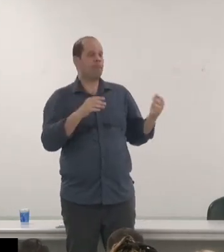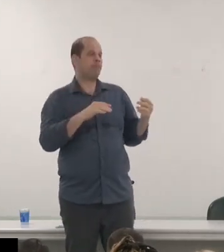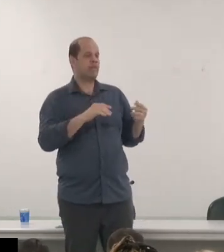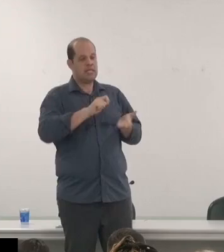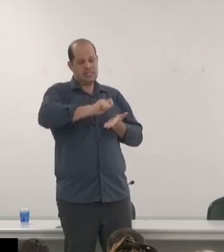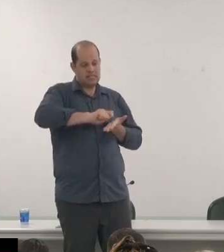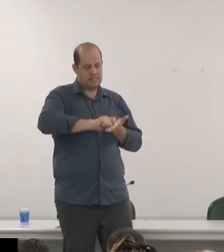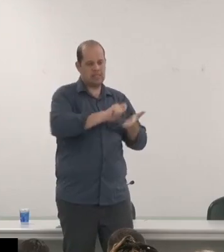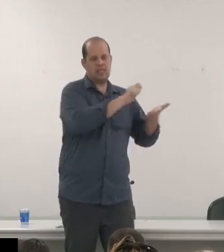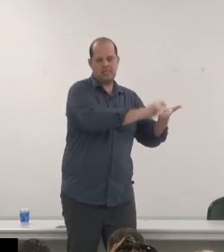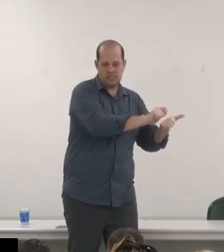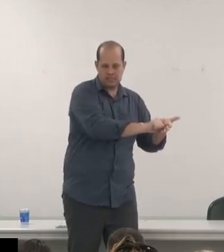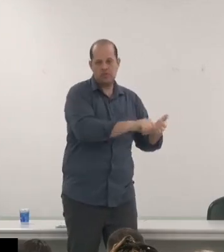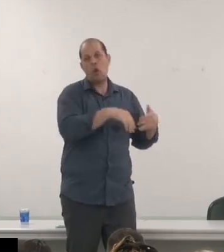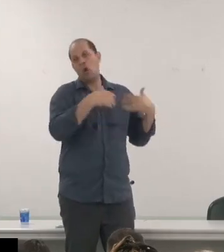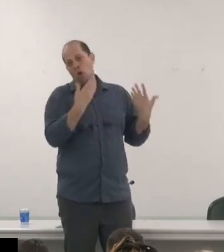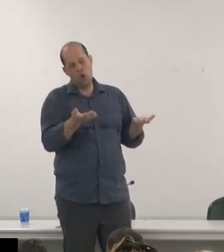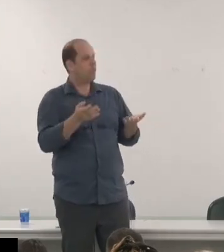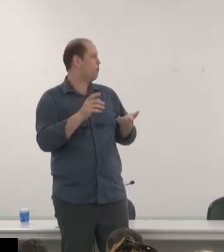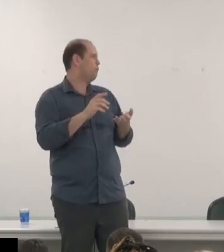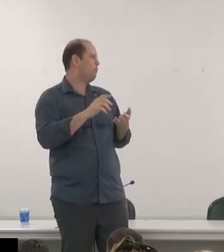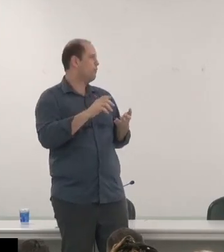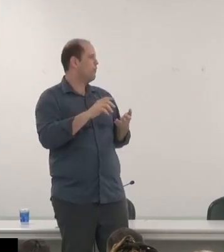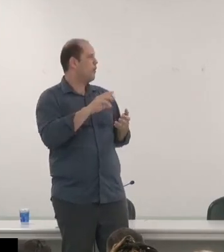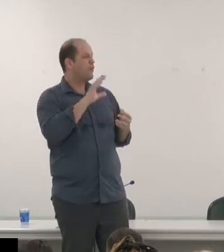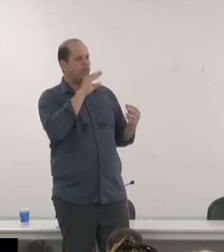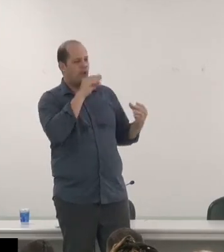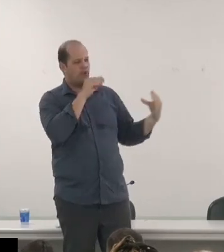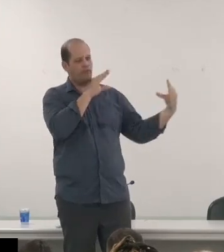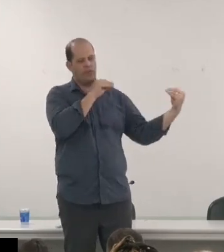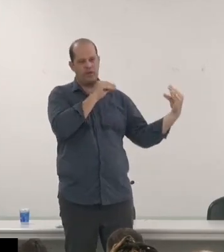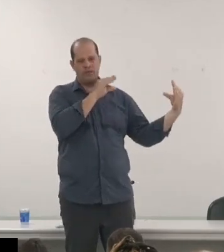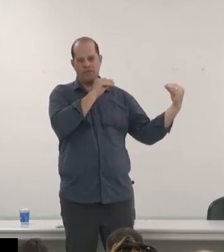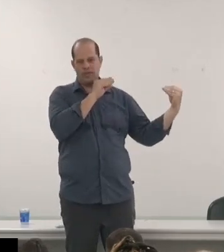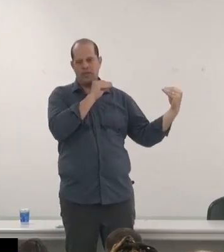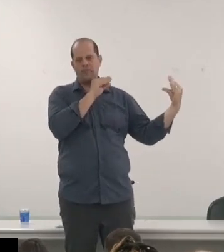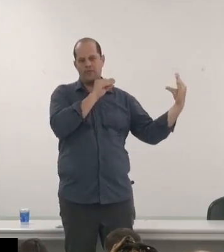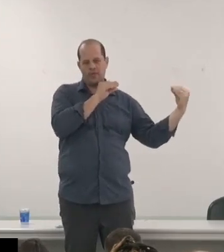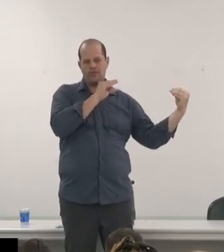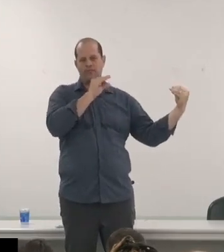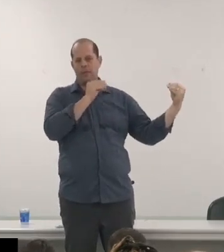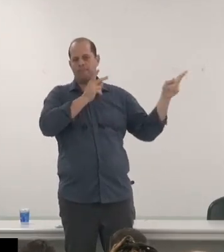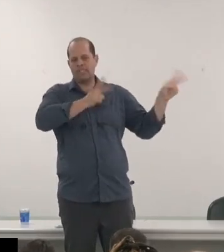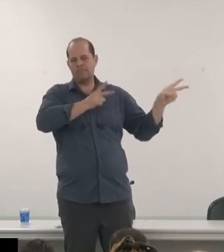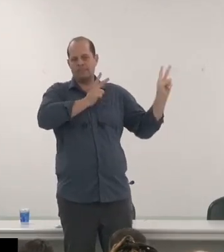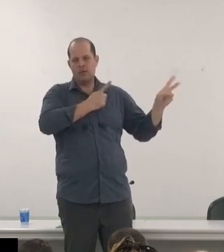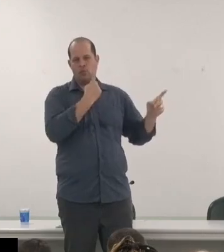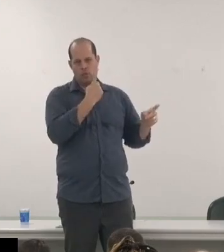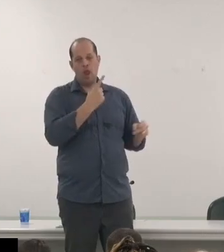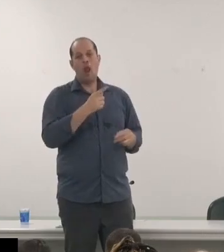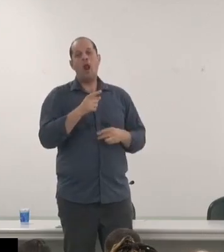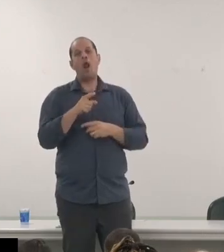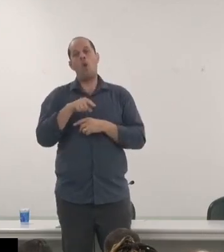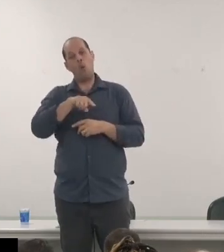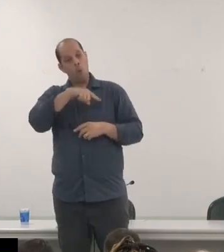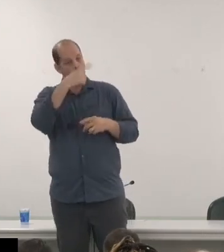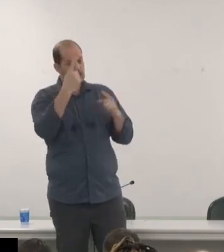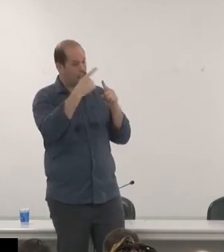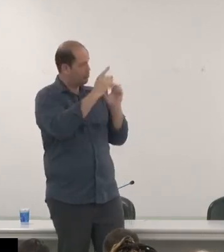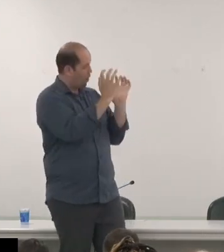línguas. Escrita e escrita, ou falada e falada, quando está na mesma modalidade, né?